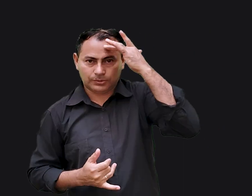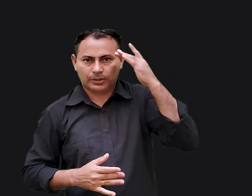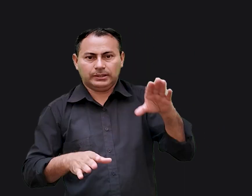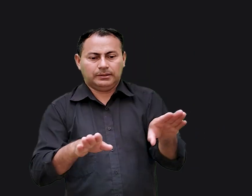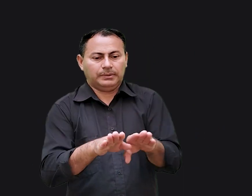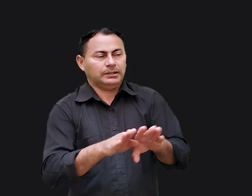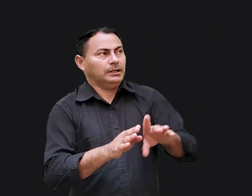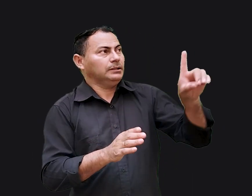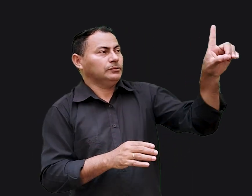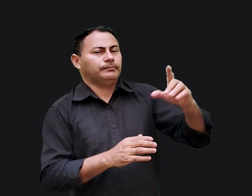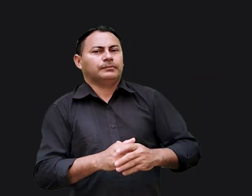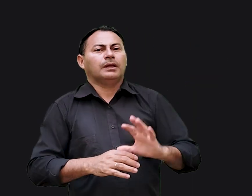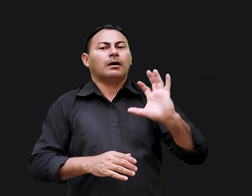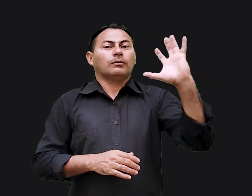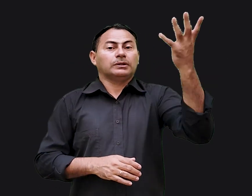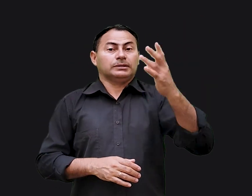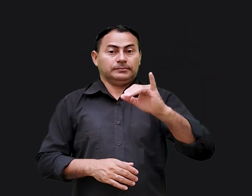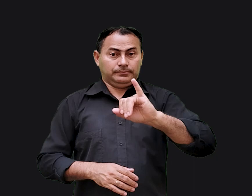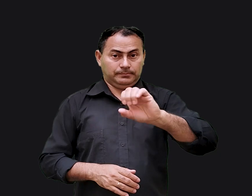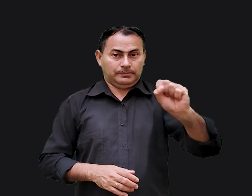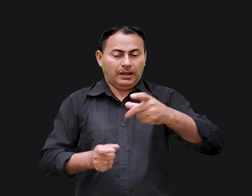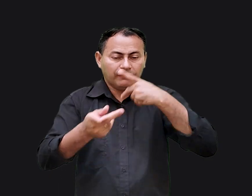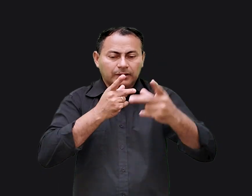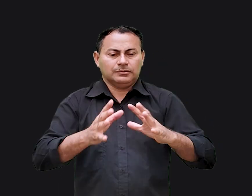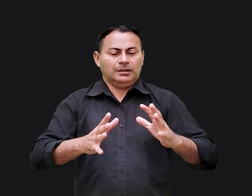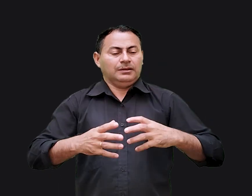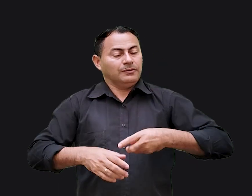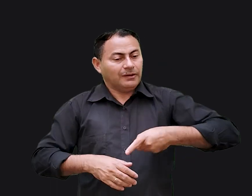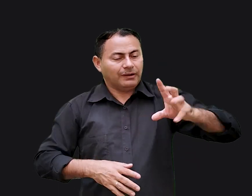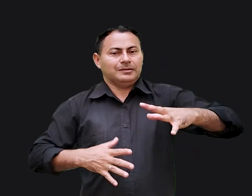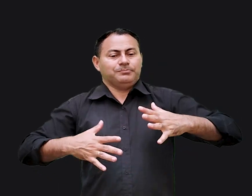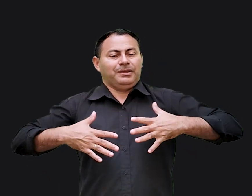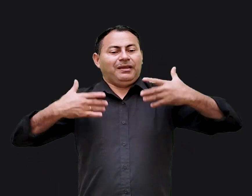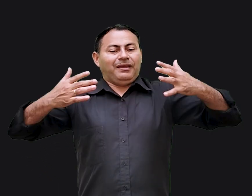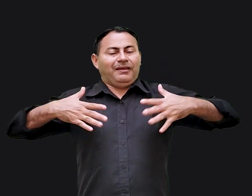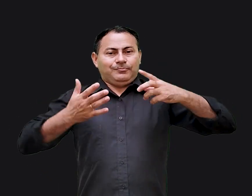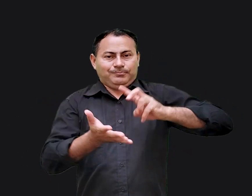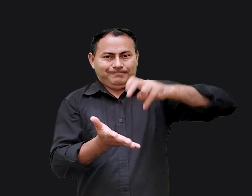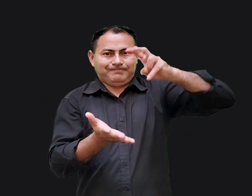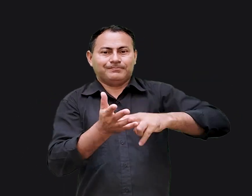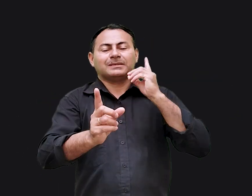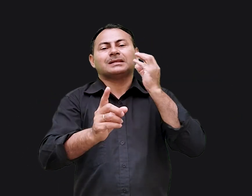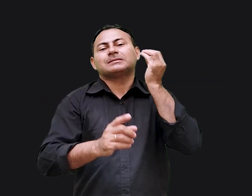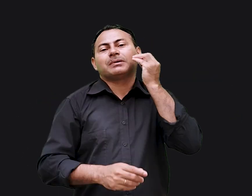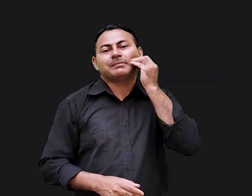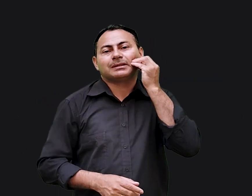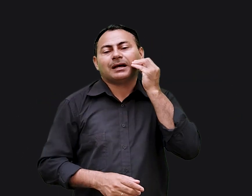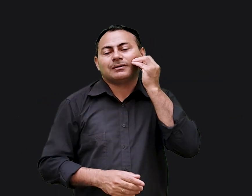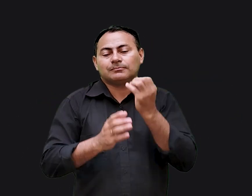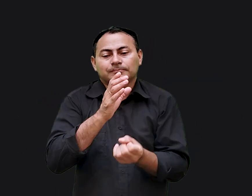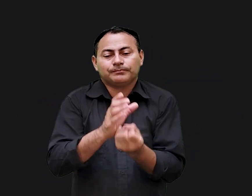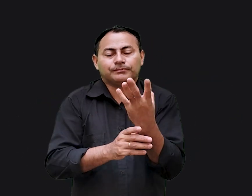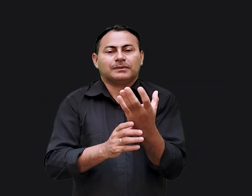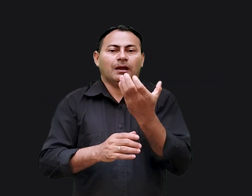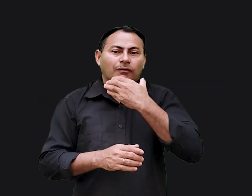Quando isto acontece, Isaías diz que vocês sairão em júbilo e serão conduzidos em paz e vão experimentar os frutos sobre os quais a Bíblia